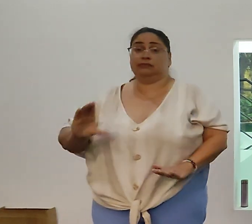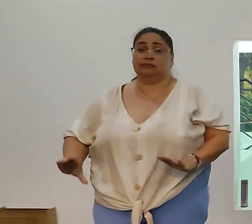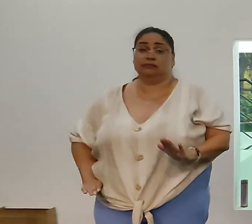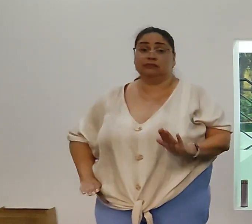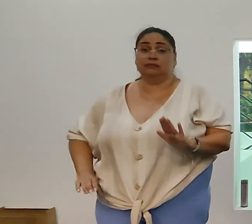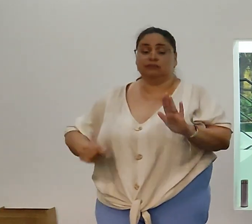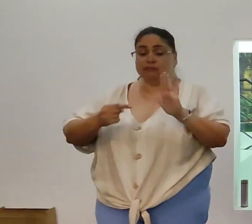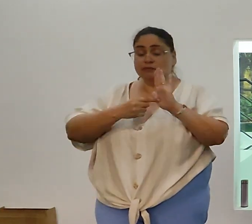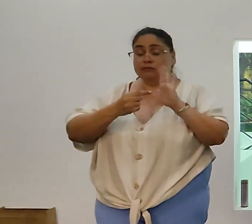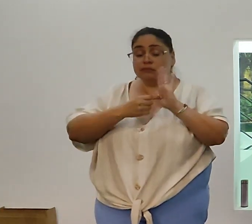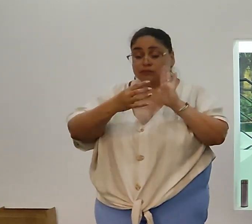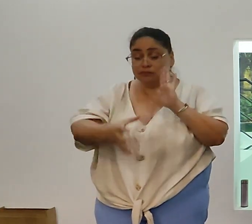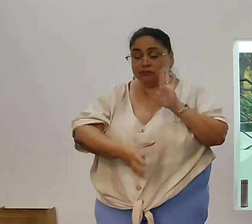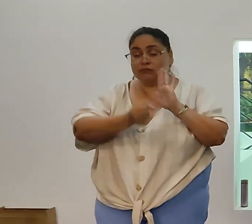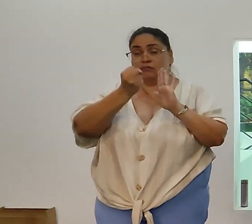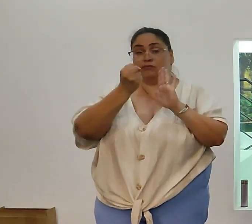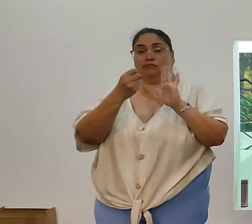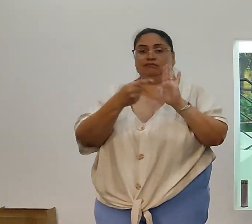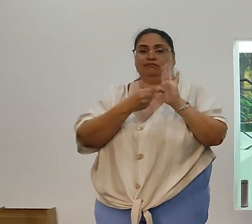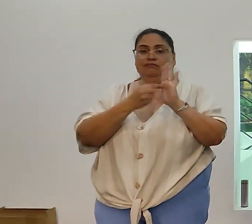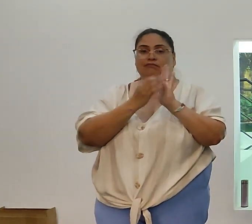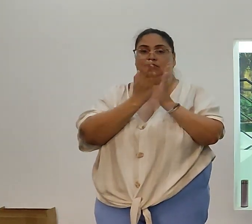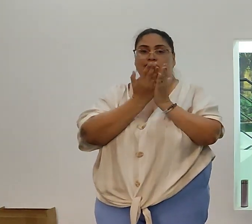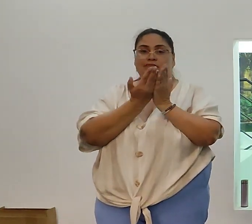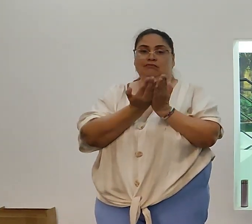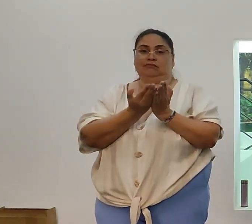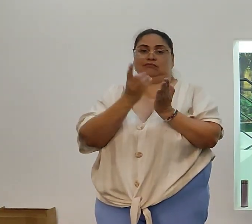O Cristo que salva está escrito aqui.